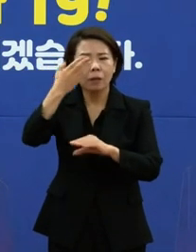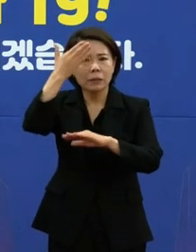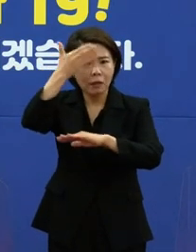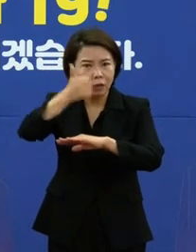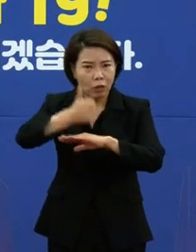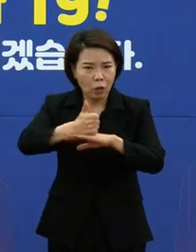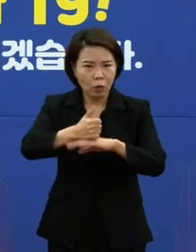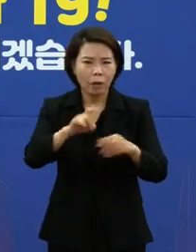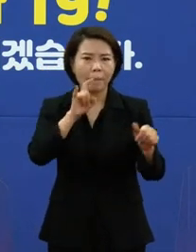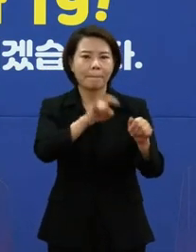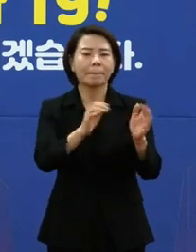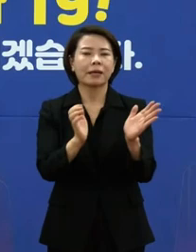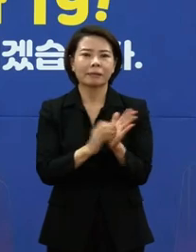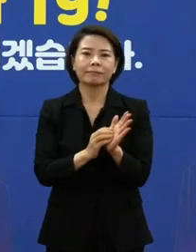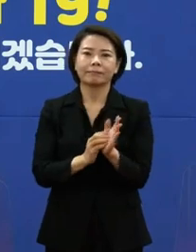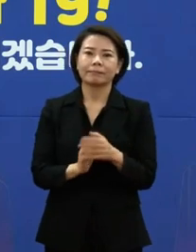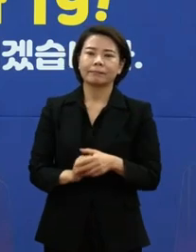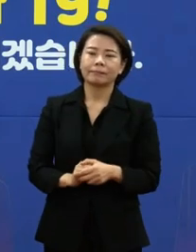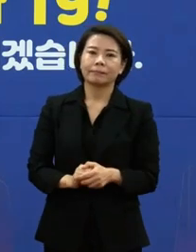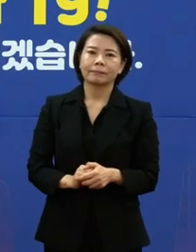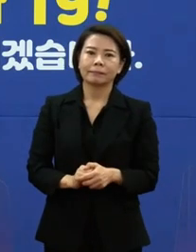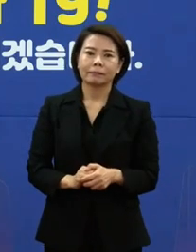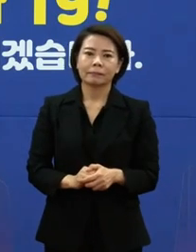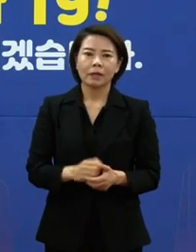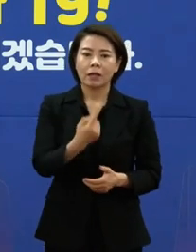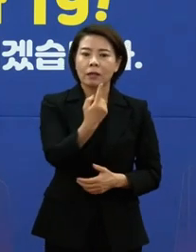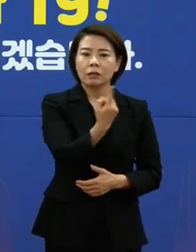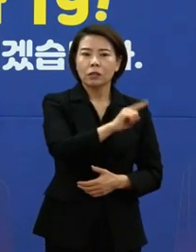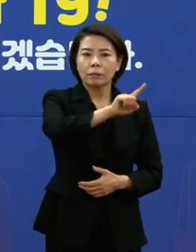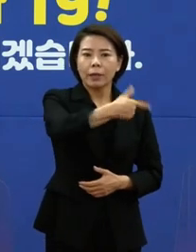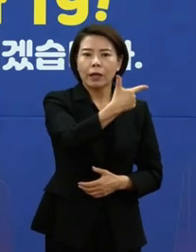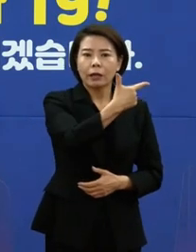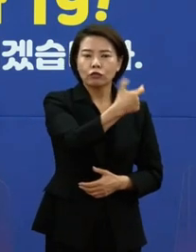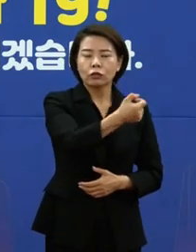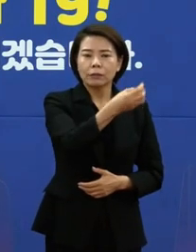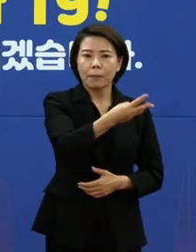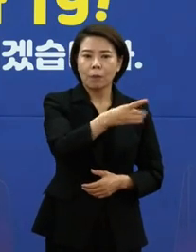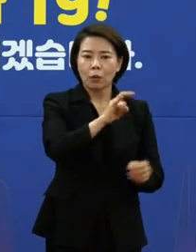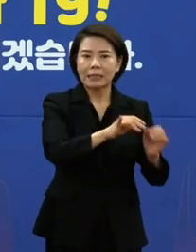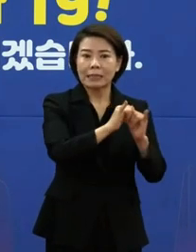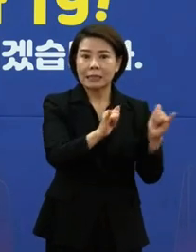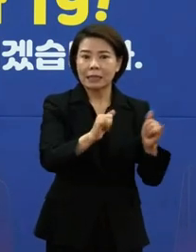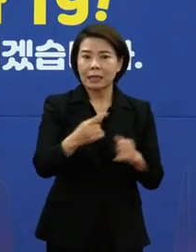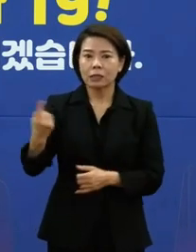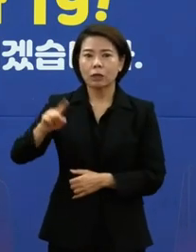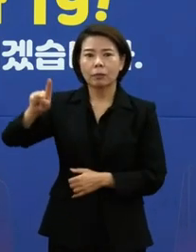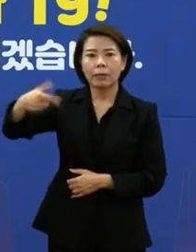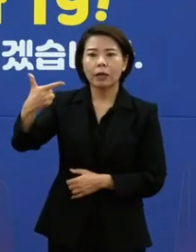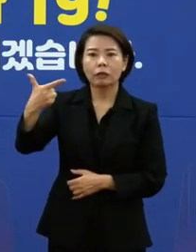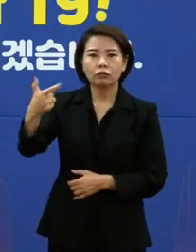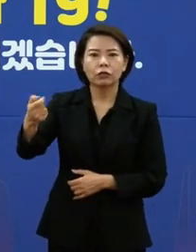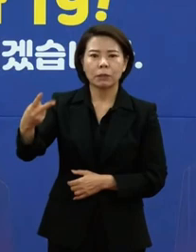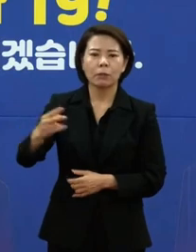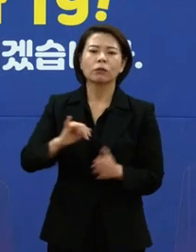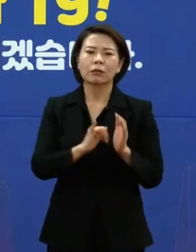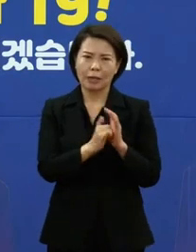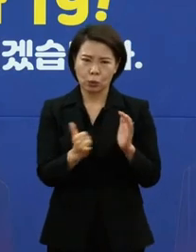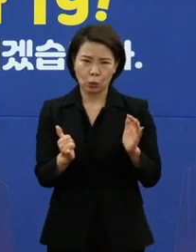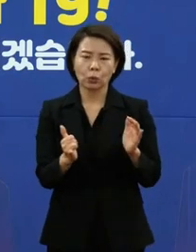결과 확진되었습니다. 제주 1163번 확진자는 1162번이